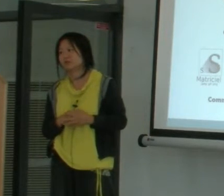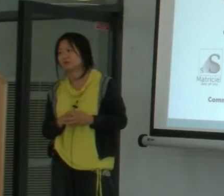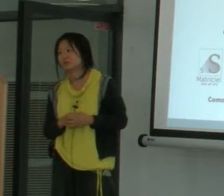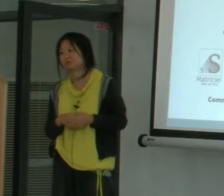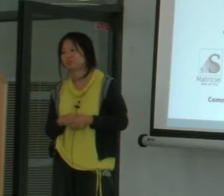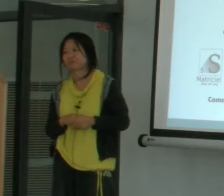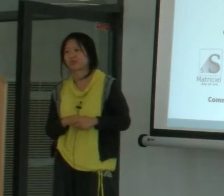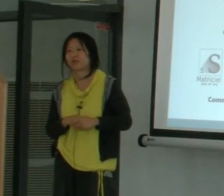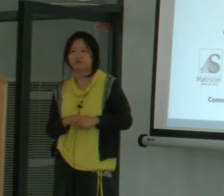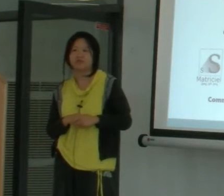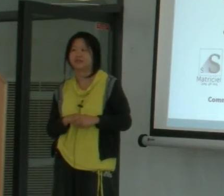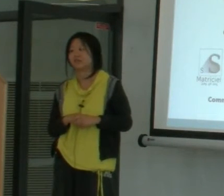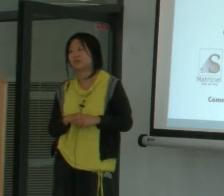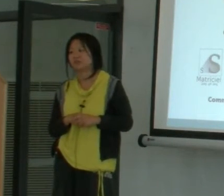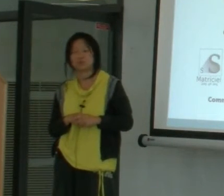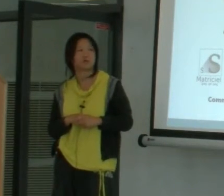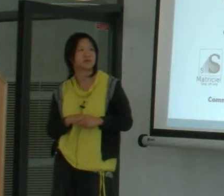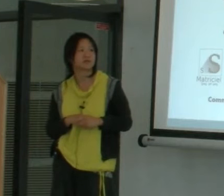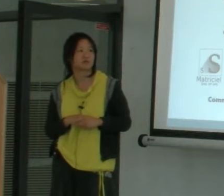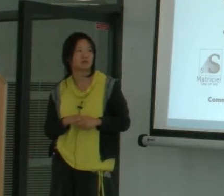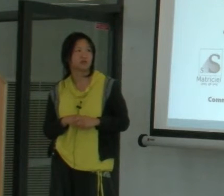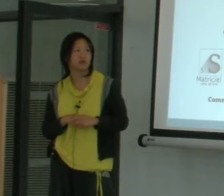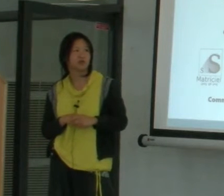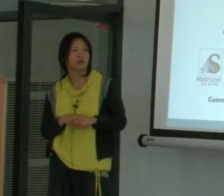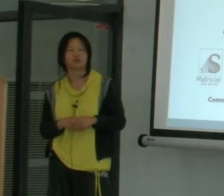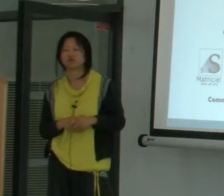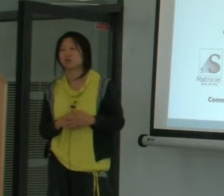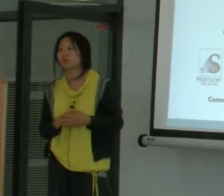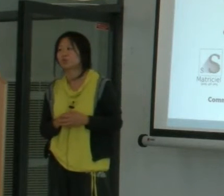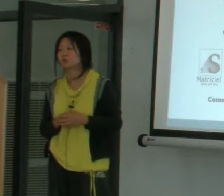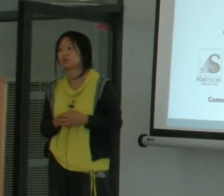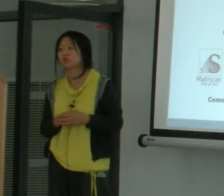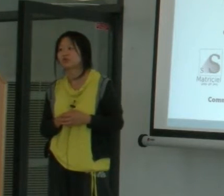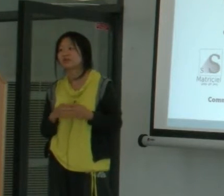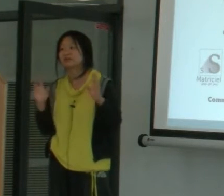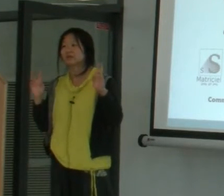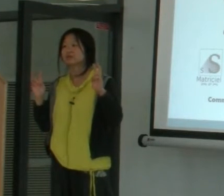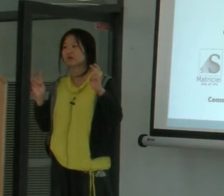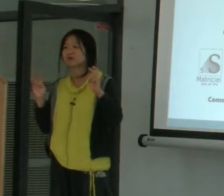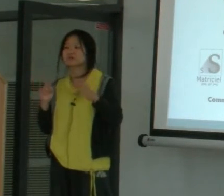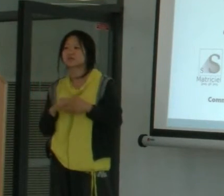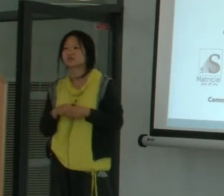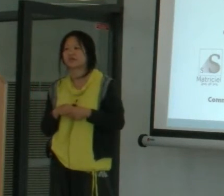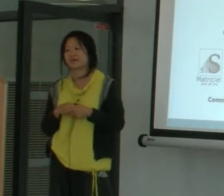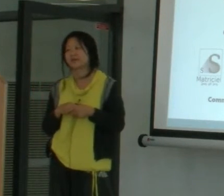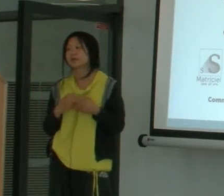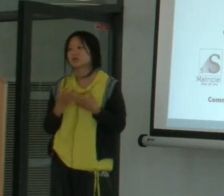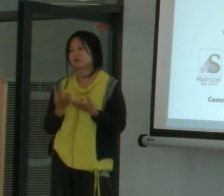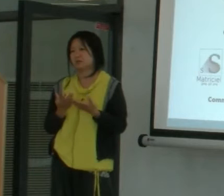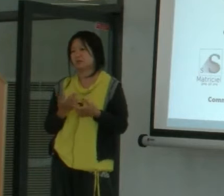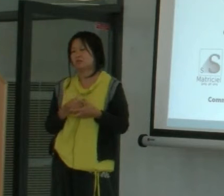d'accès. Voilà. Il y a des problèmes d'accès. Voilà. Du coup, on peut trouver quelques rares signes sur